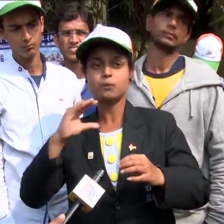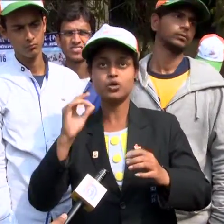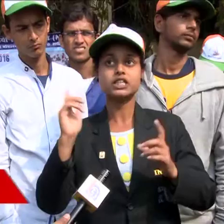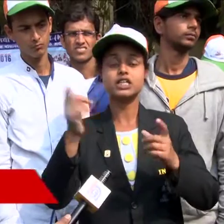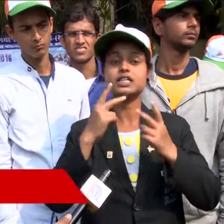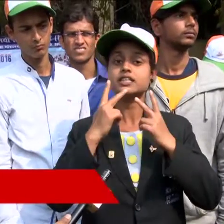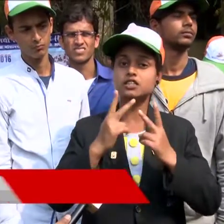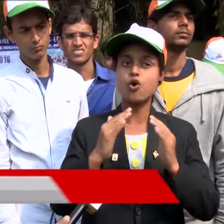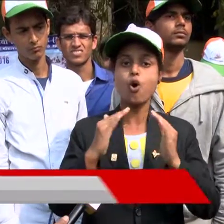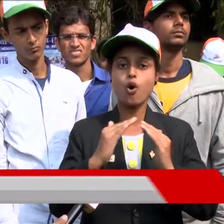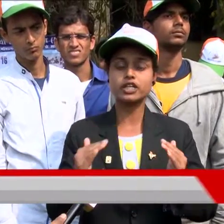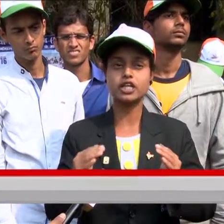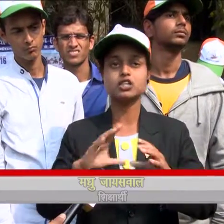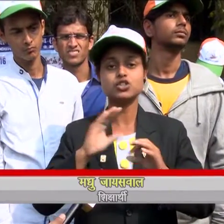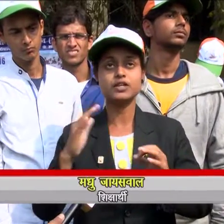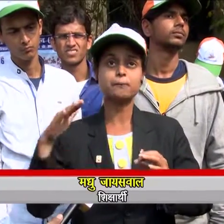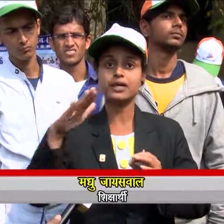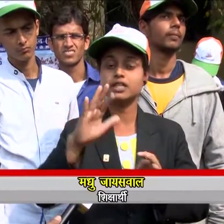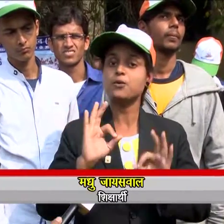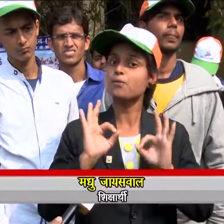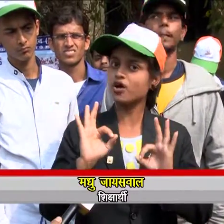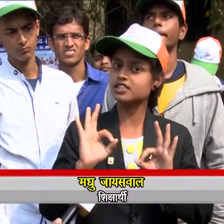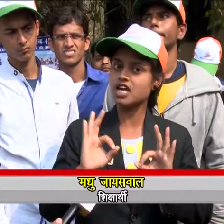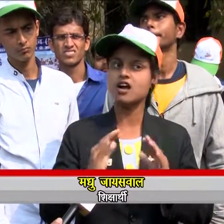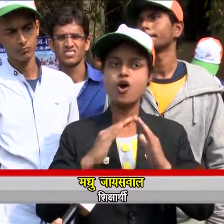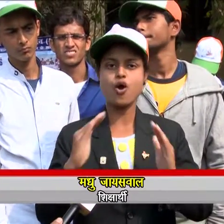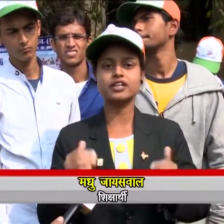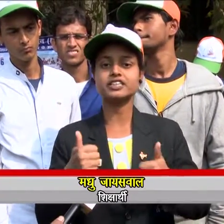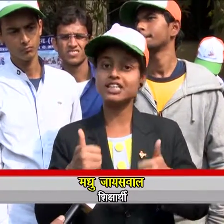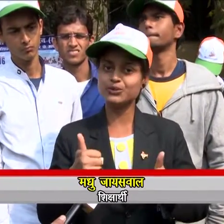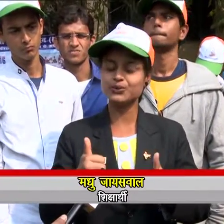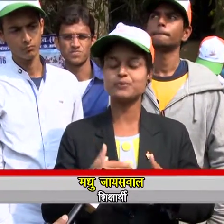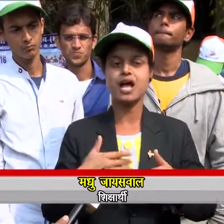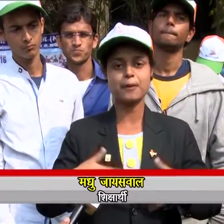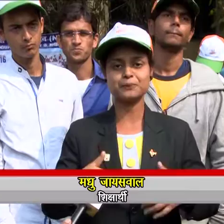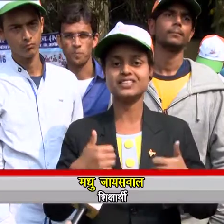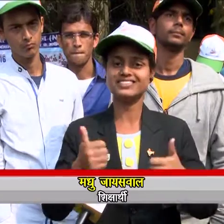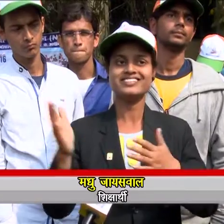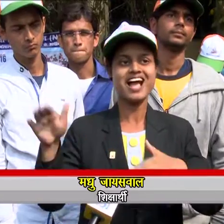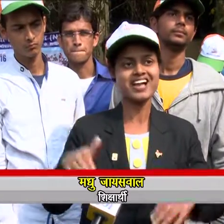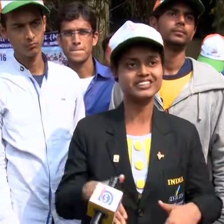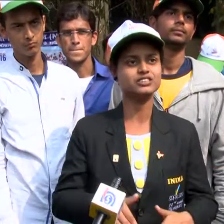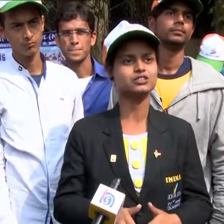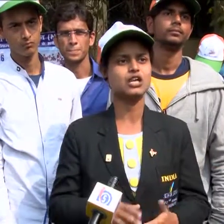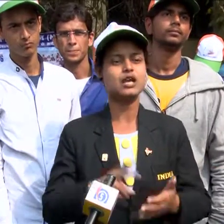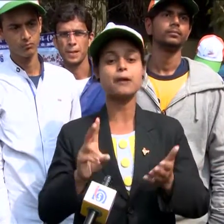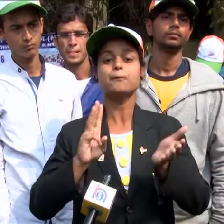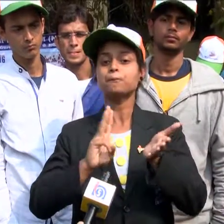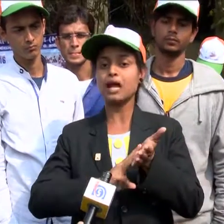ये इंटरनेशनल टेबल टेनिस खिलाड़ी है। इन्होंने जहाँ गई है वो इंडोनेशिया गई है, जापान से खेल के आई है